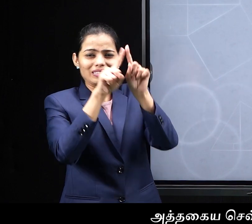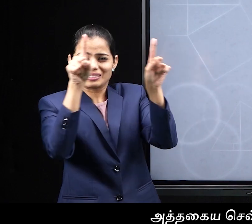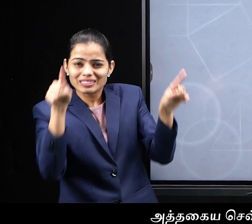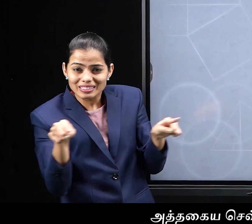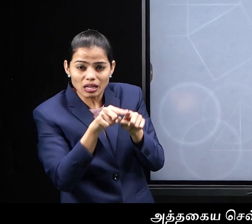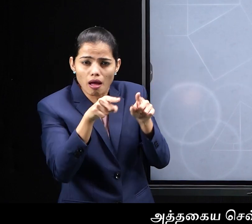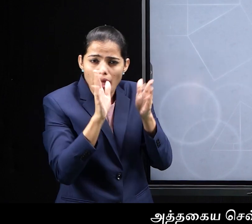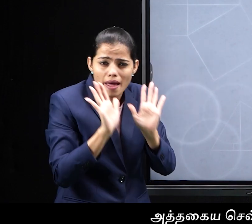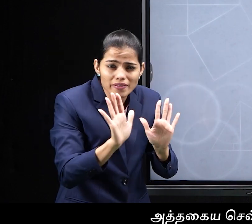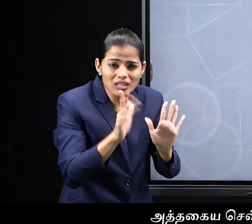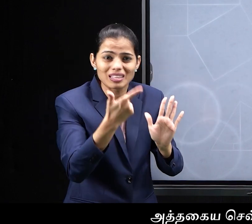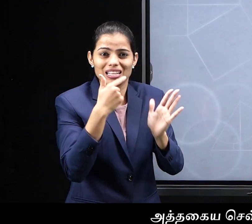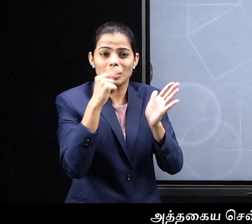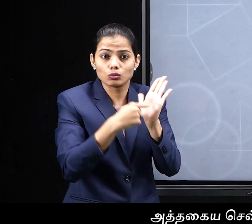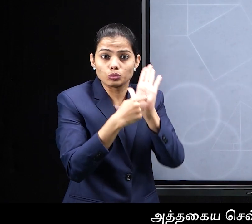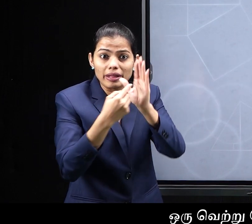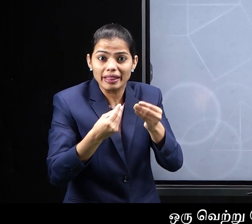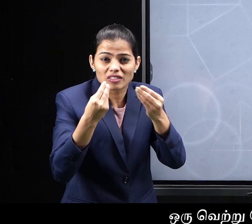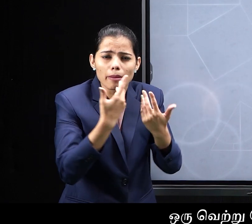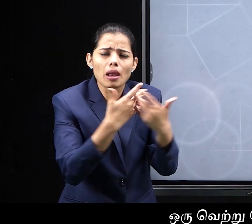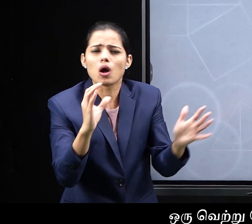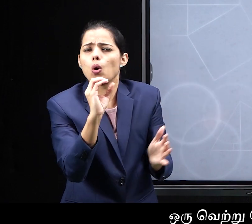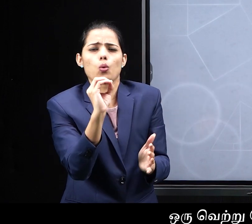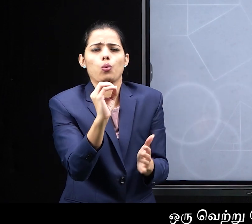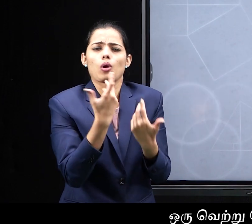அத்தகைய செவ்வகம் இல்லை. எனவே இது ஒரு வெற்று தொகுப்பை விவரிக்கிறது.